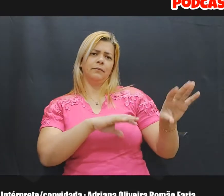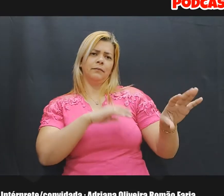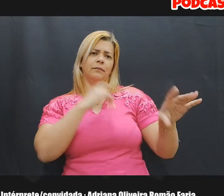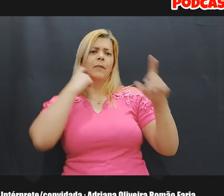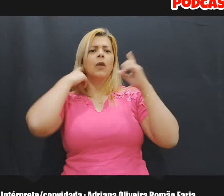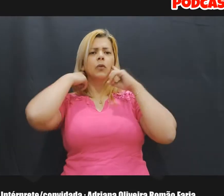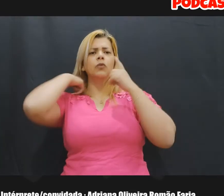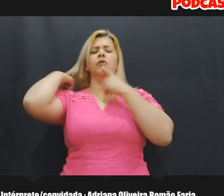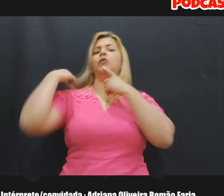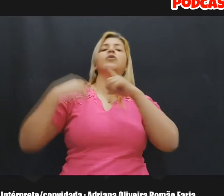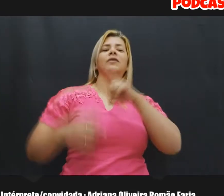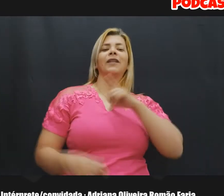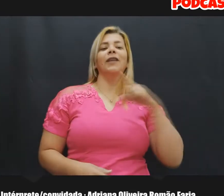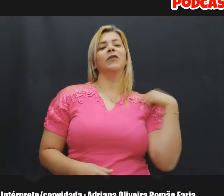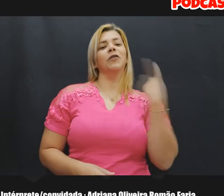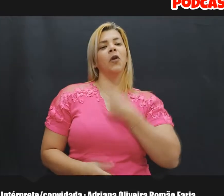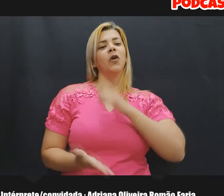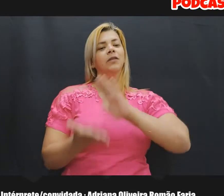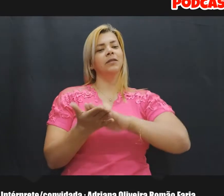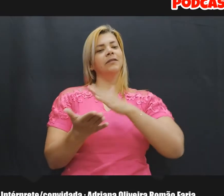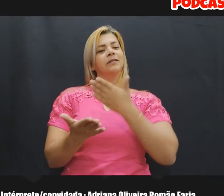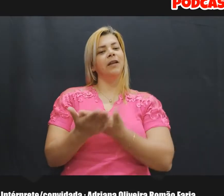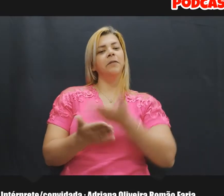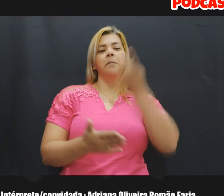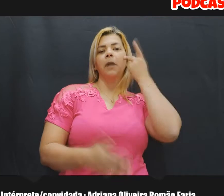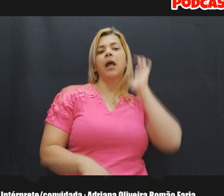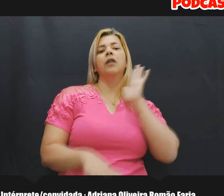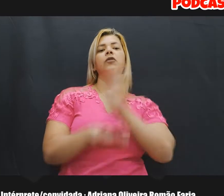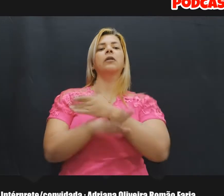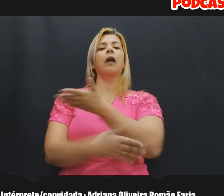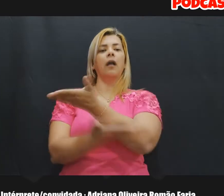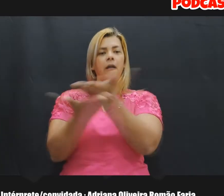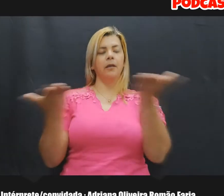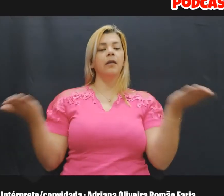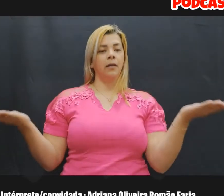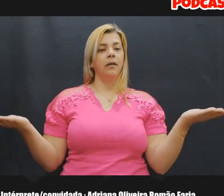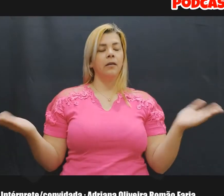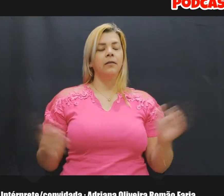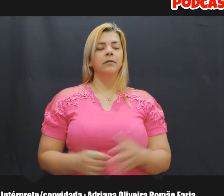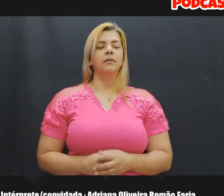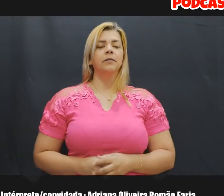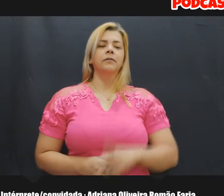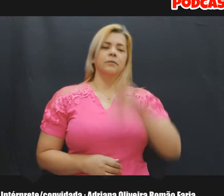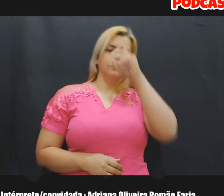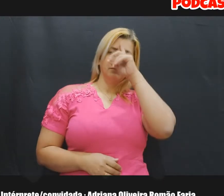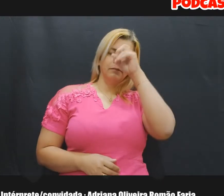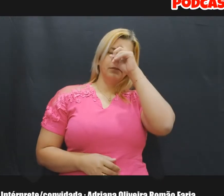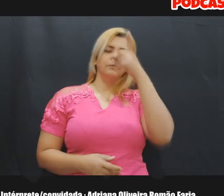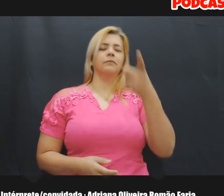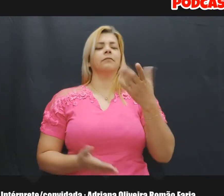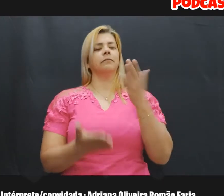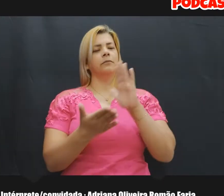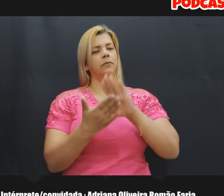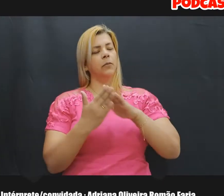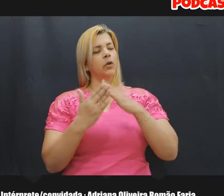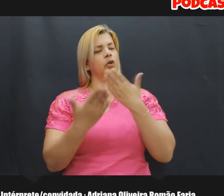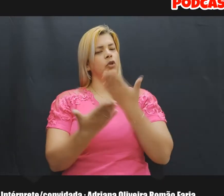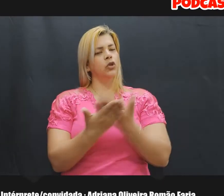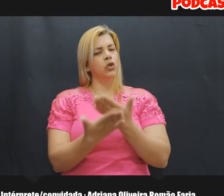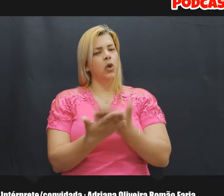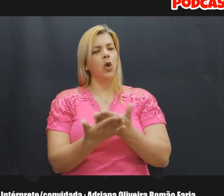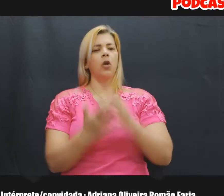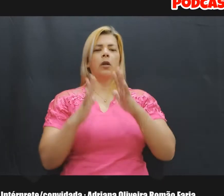terem nós como intérpretes para ajudar eles em hospitais, em escola,